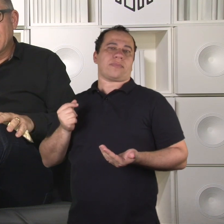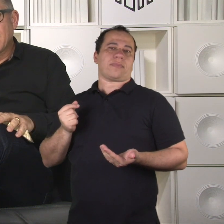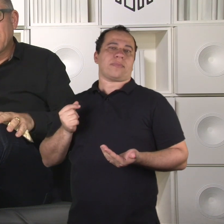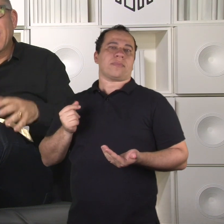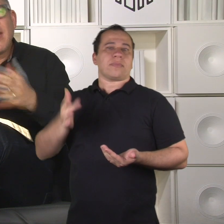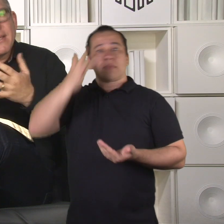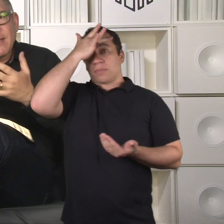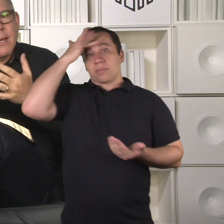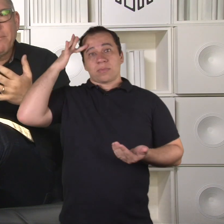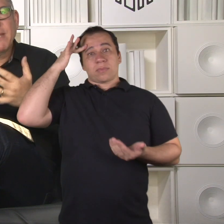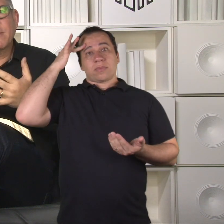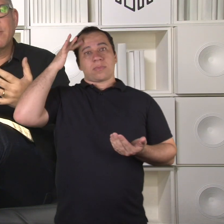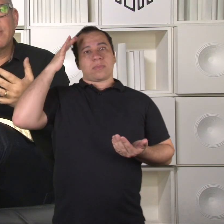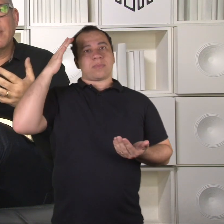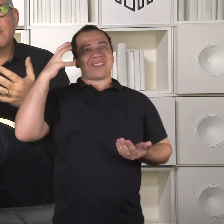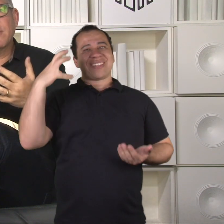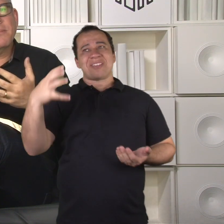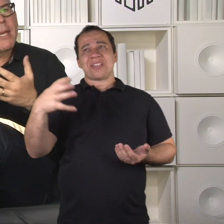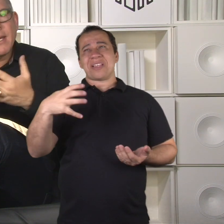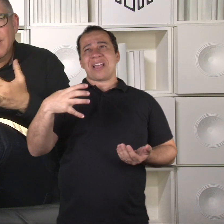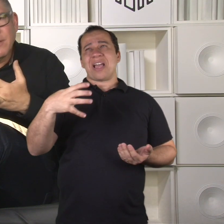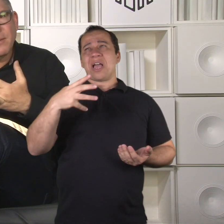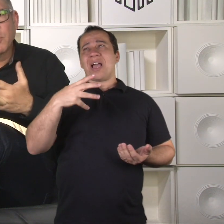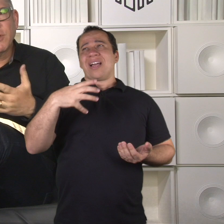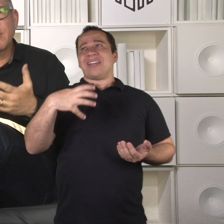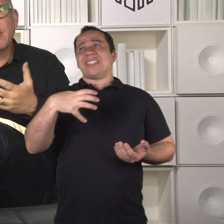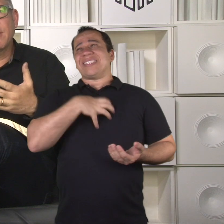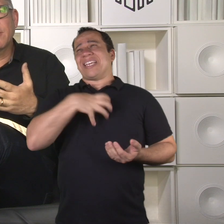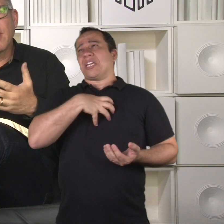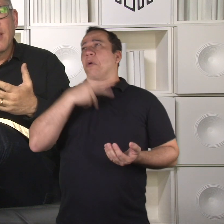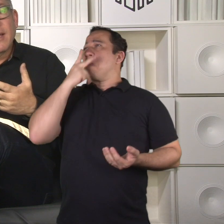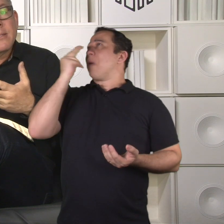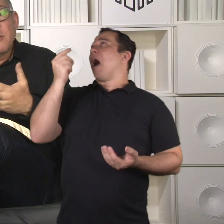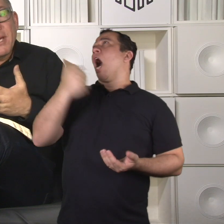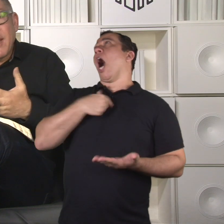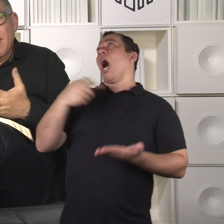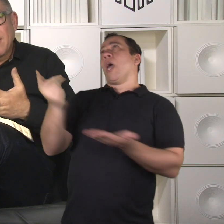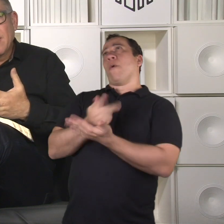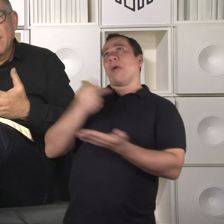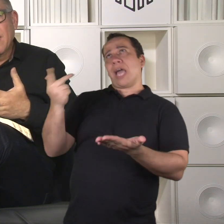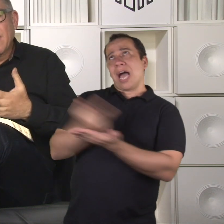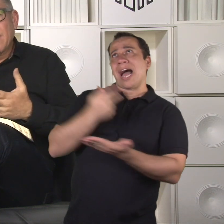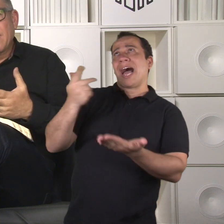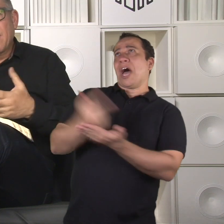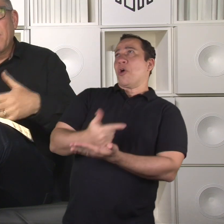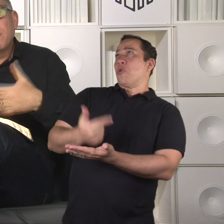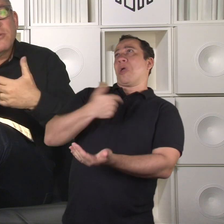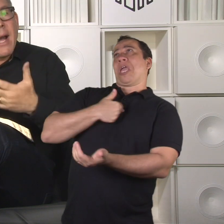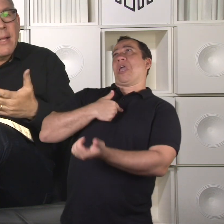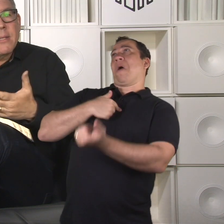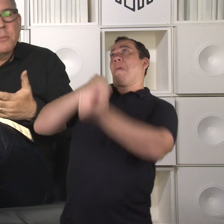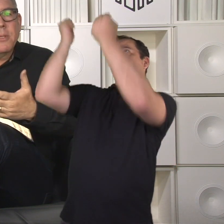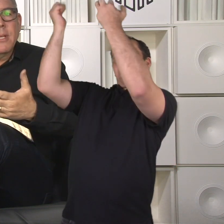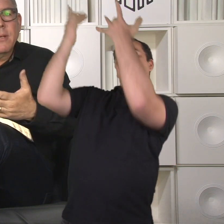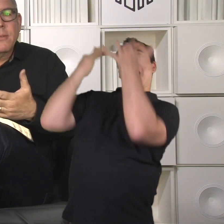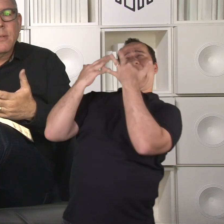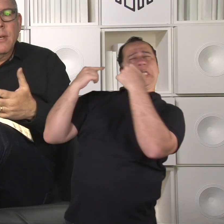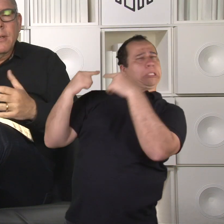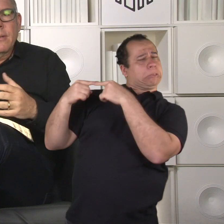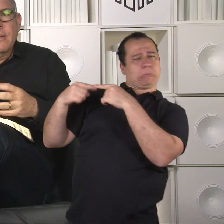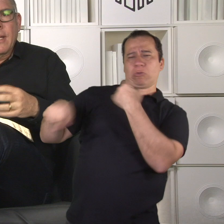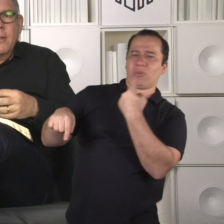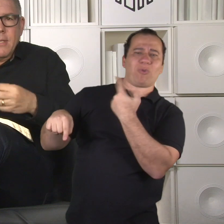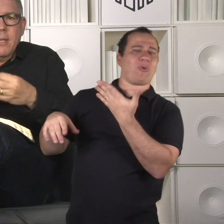que elas não merecem a bênção de Deus, não merecem o amor de Deus, elas não merecem ser abençoadas por